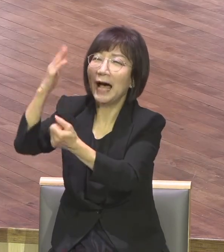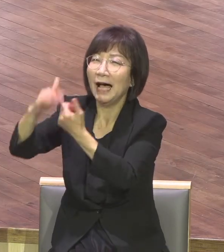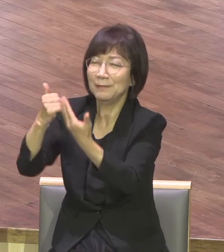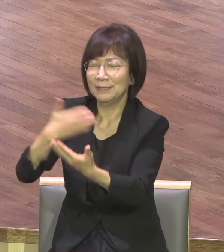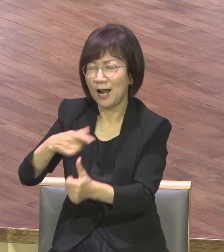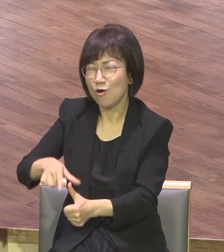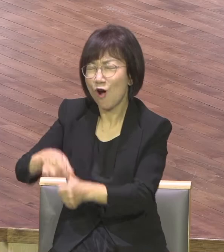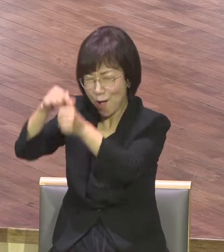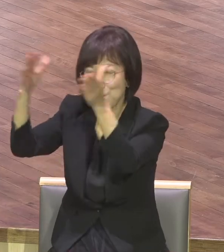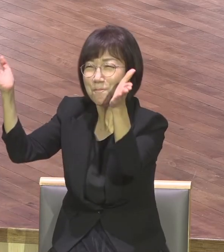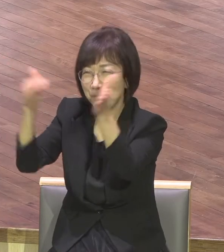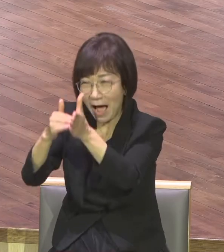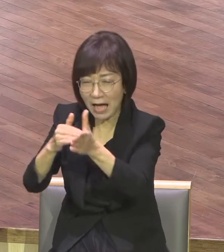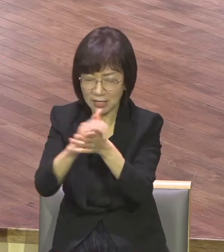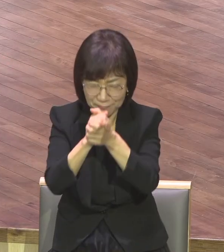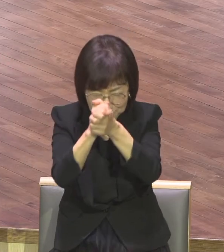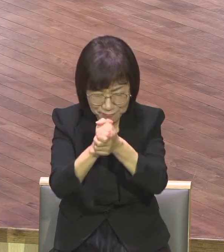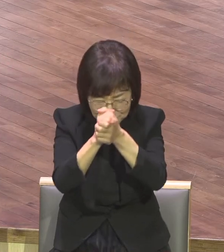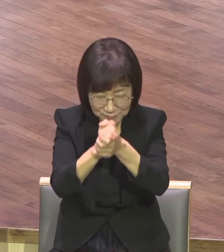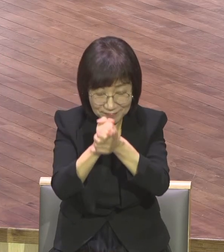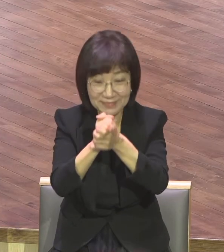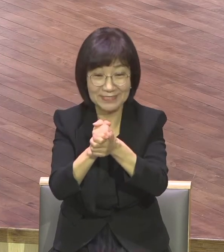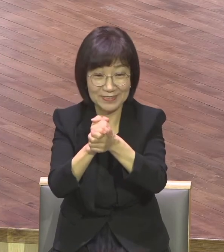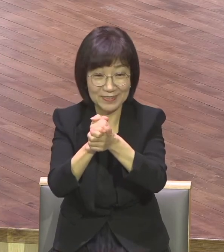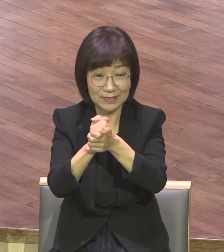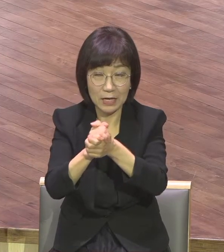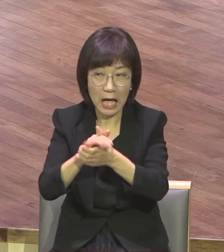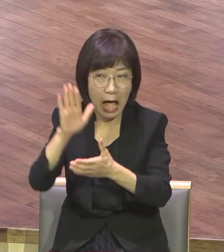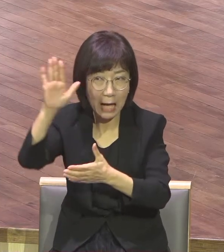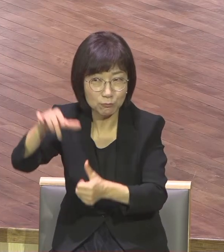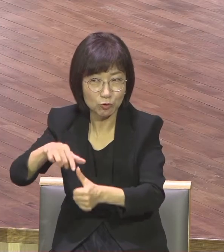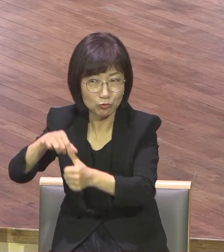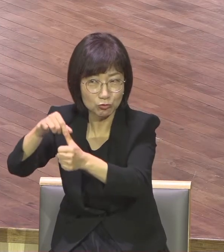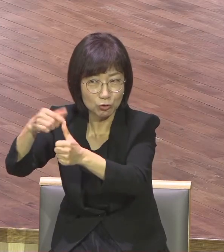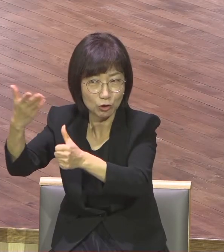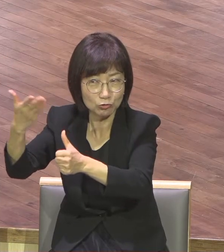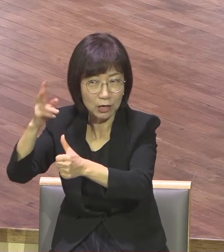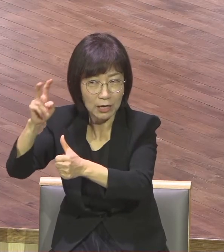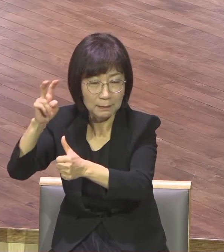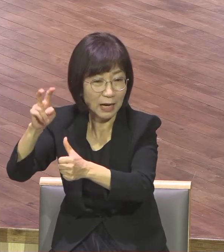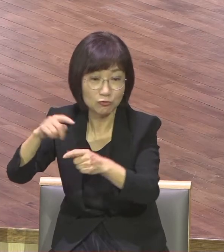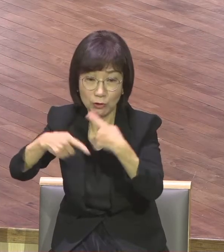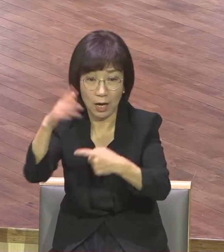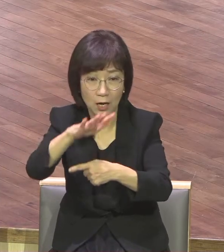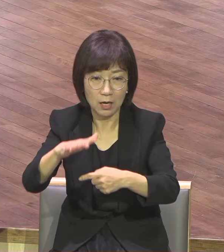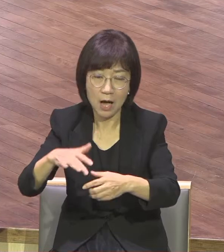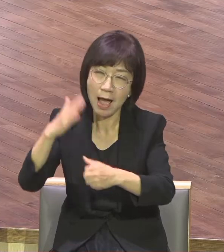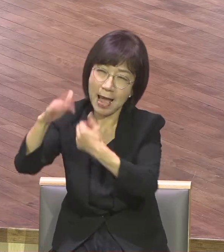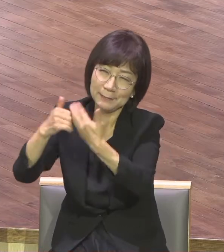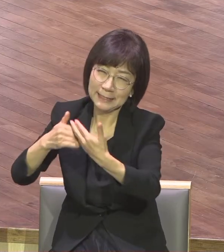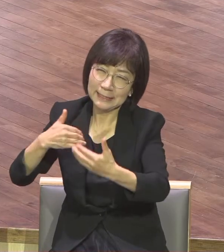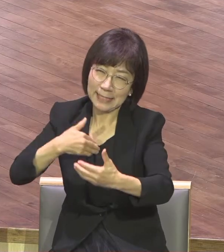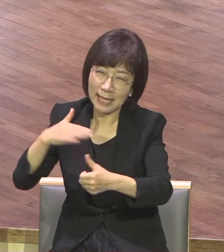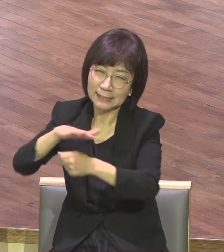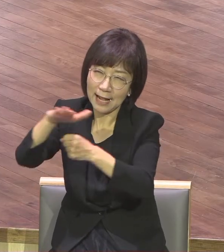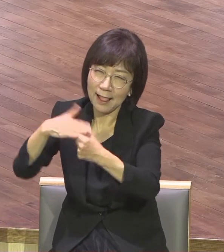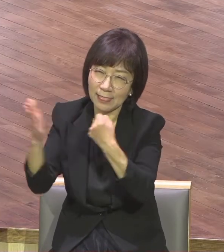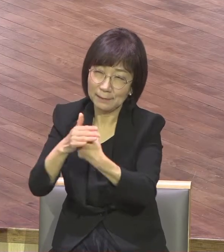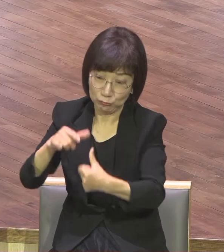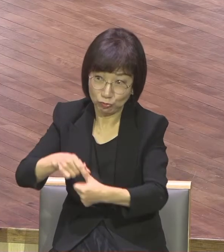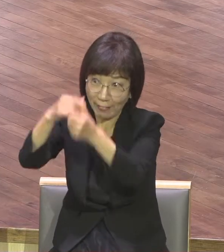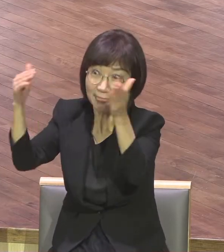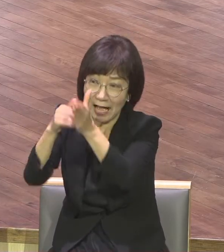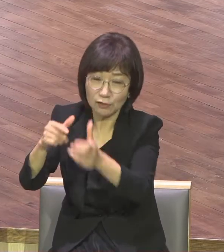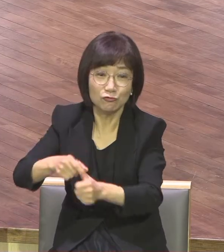견뎌내셨나이다. 회개한 게 아니에요. 그냥 하나님은 너무 좋으신 분이기 때문에 나를 살려내셨나이다.